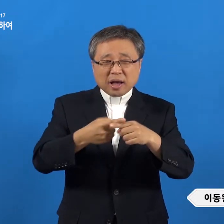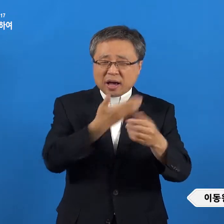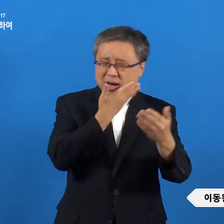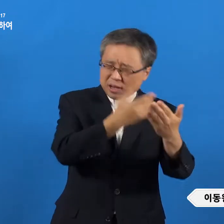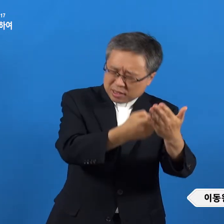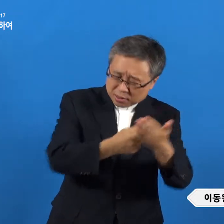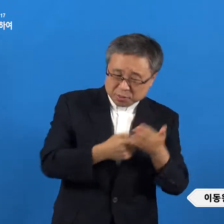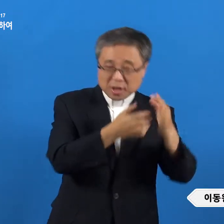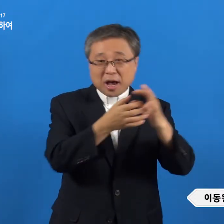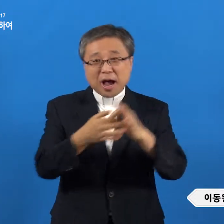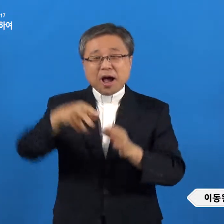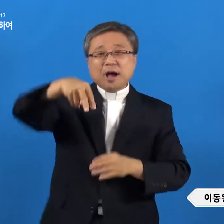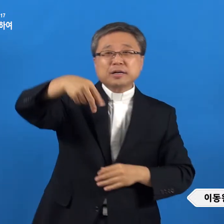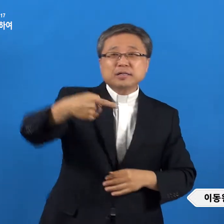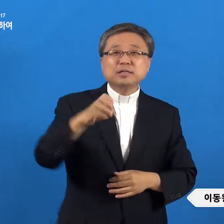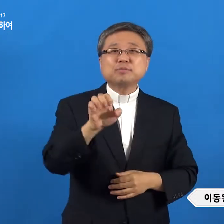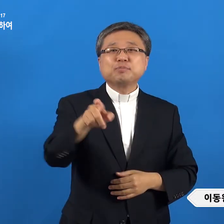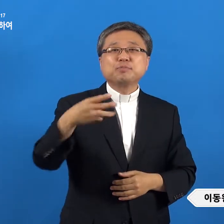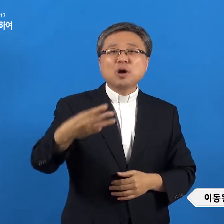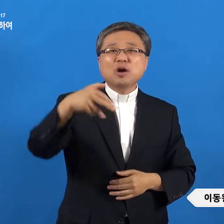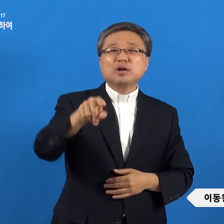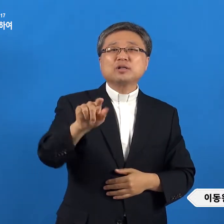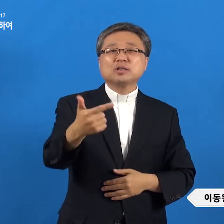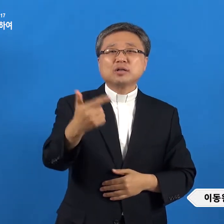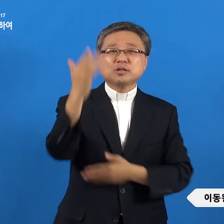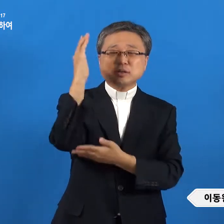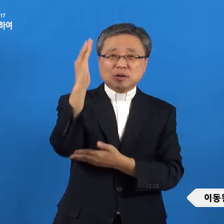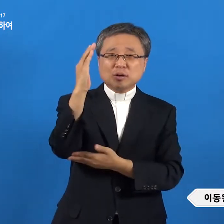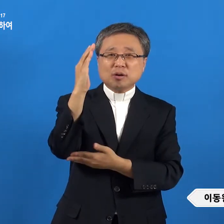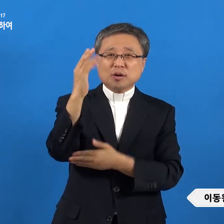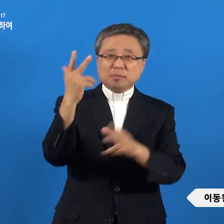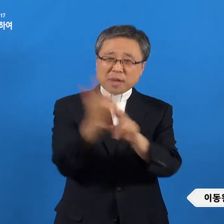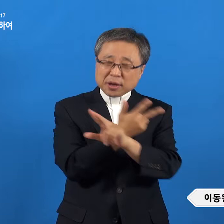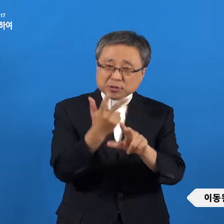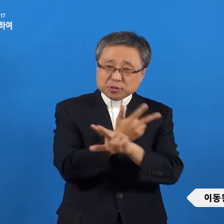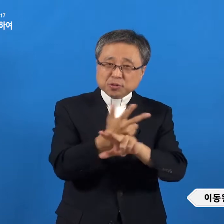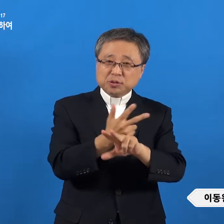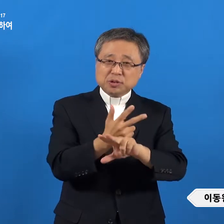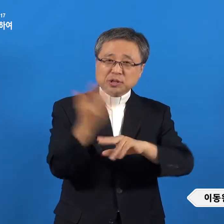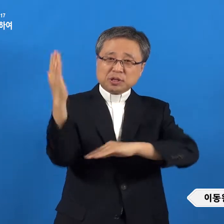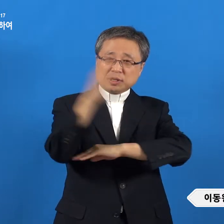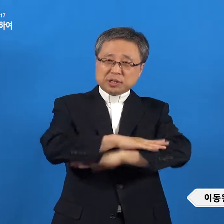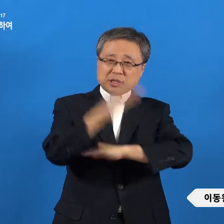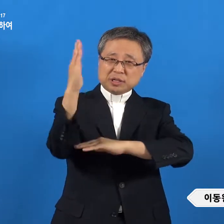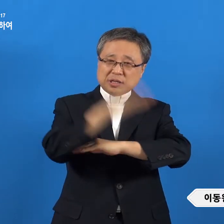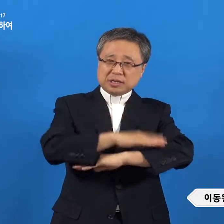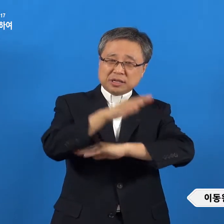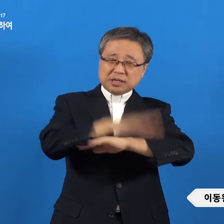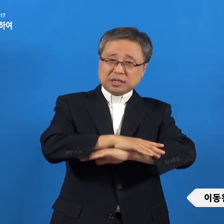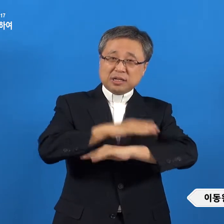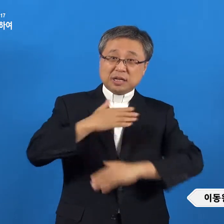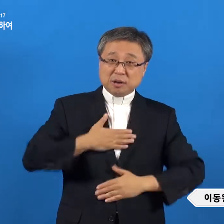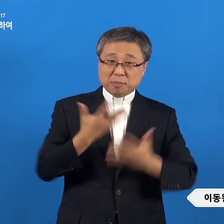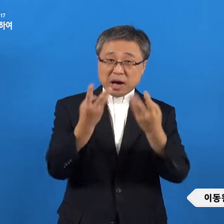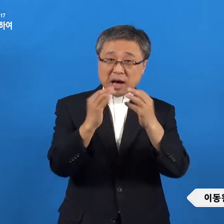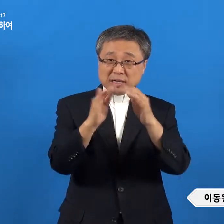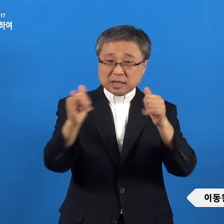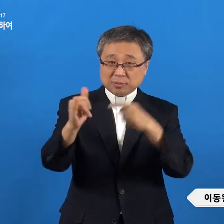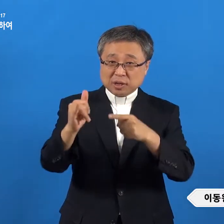아껴가면서 스폴전 설교를 매주 인쇄해서 그 당시 전 세계 영국과 미국의 많은 설교자들에게 설교를 보냈어요.